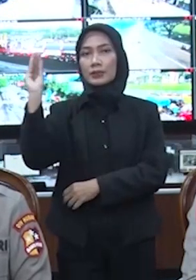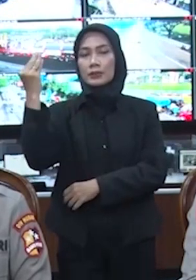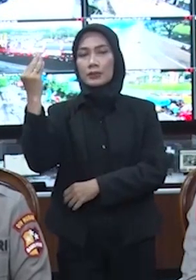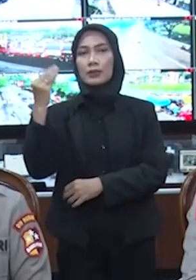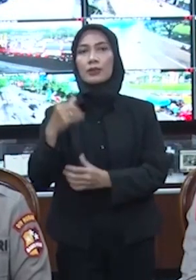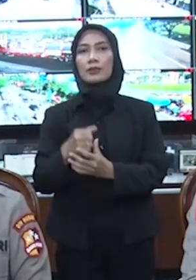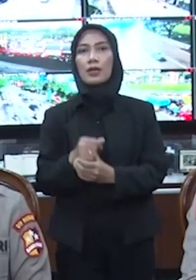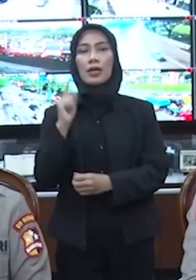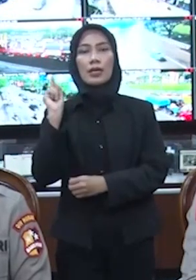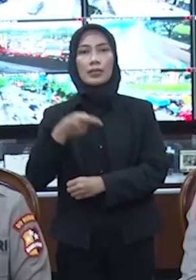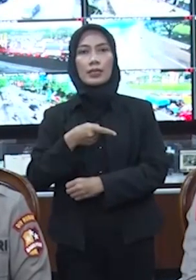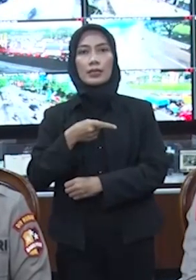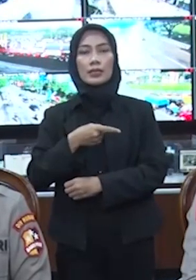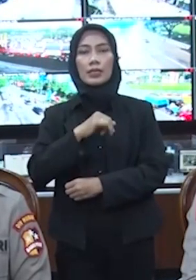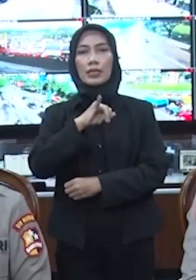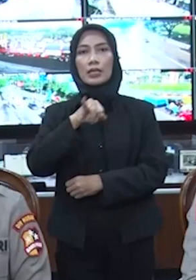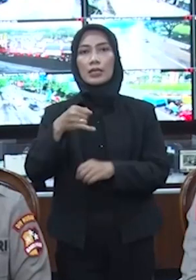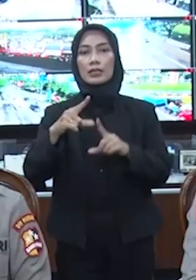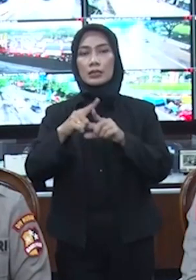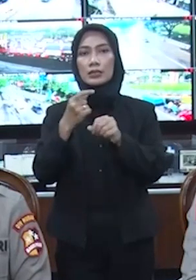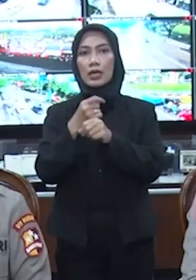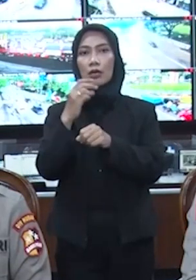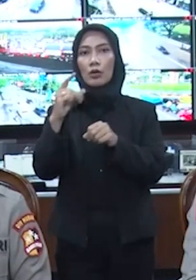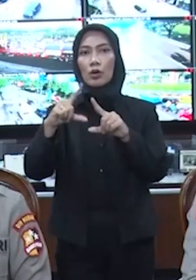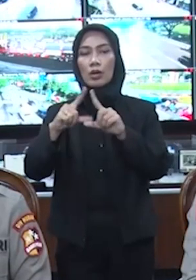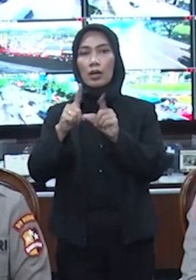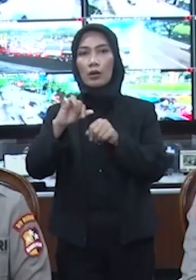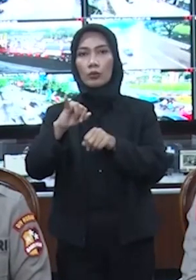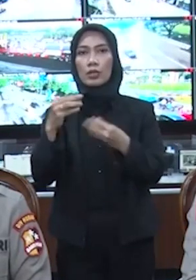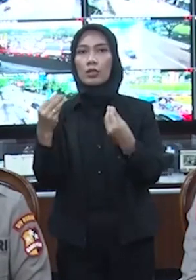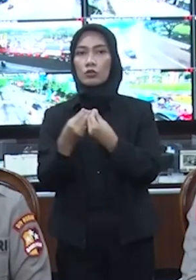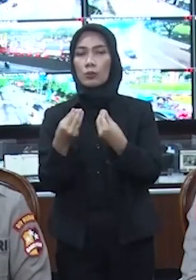Jagorawi Ciawi 1 sebanyak